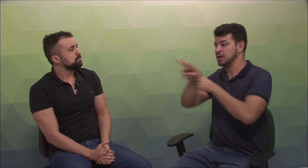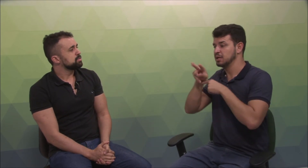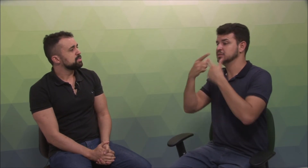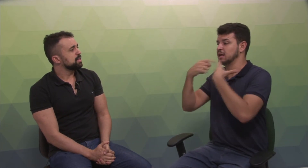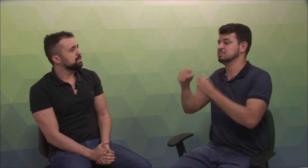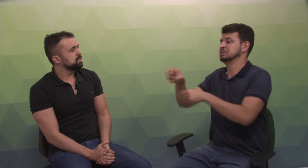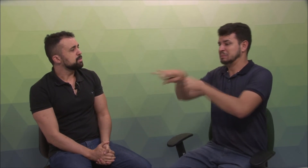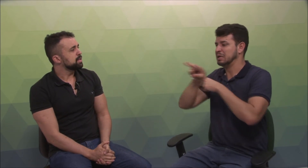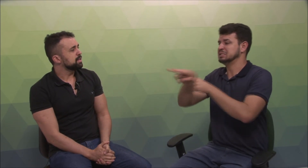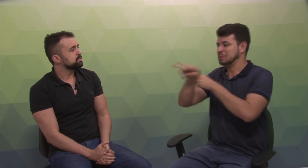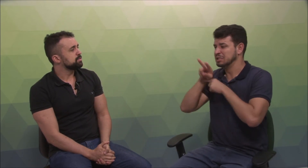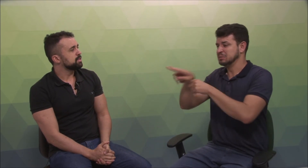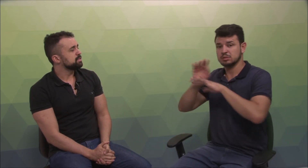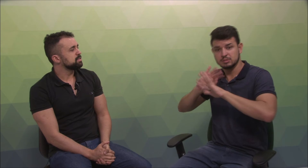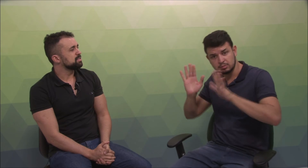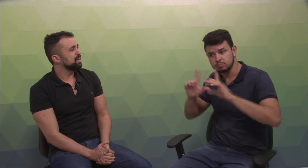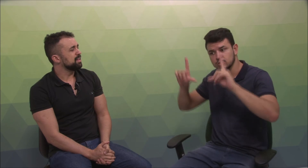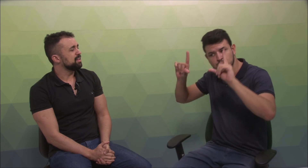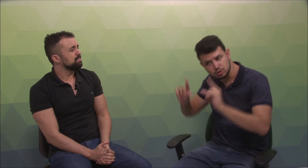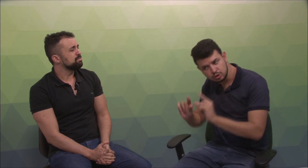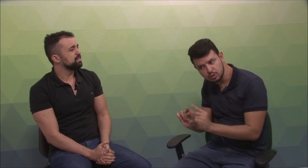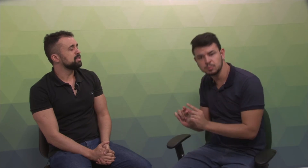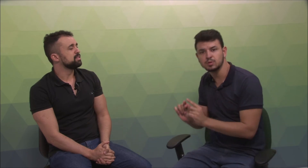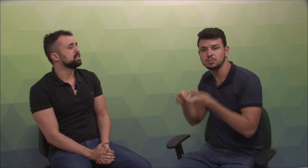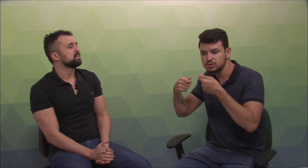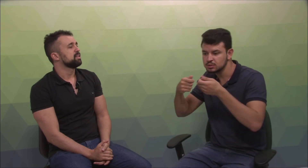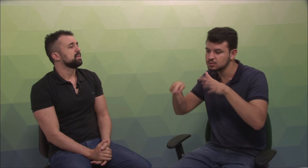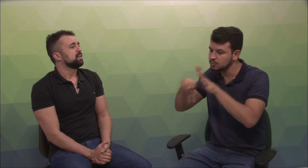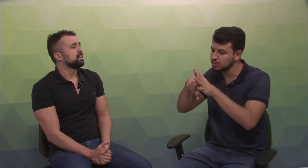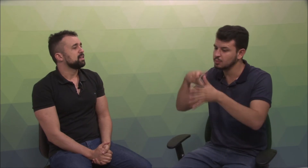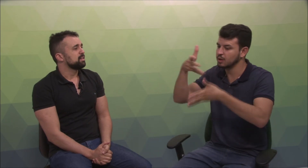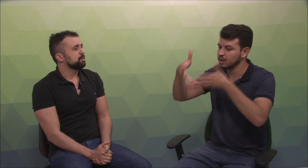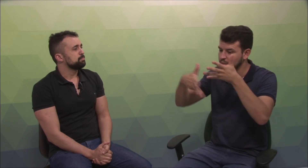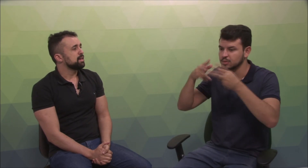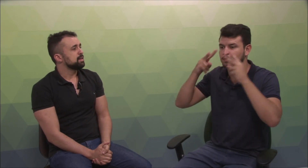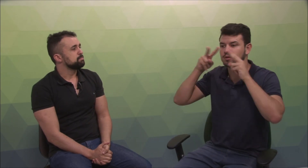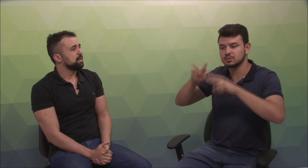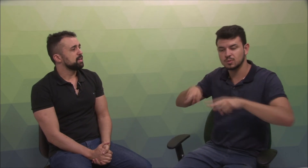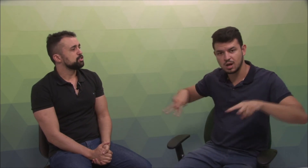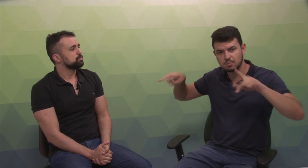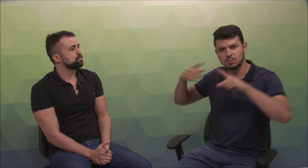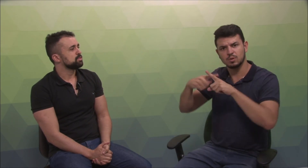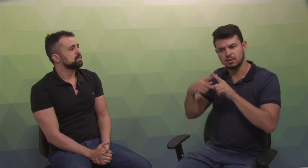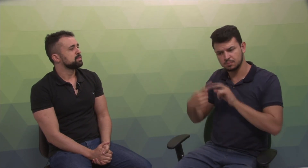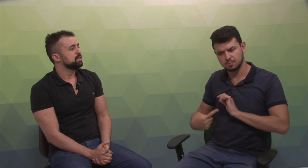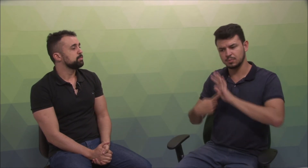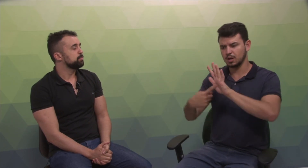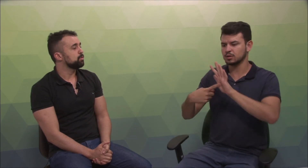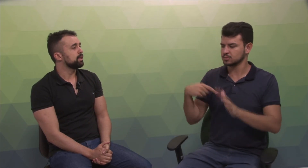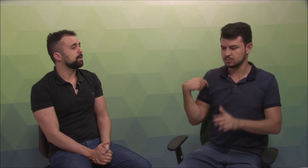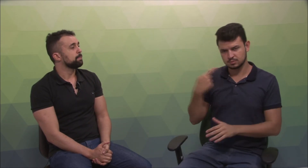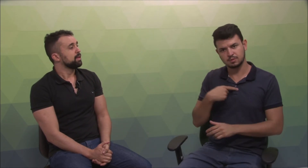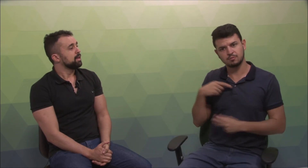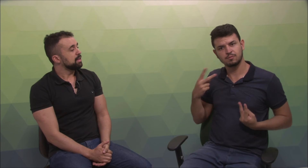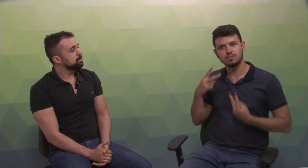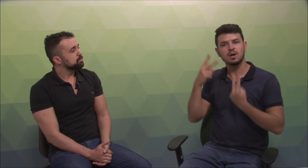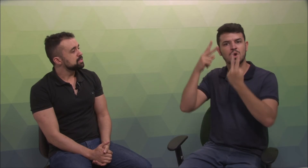de sinais também, às vezes, evita pegar empréstimos sempre, porque a língua de sinais